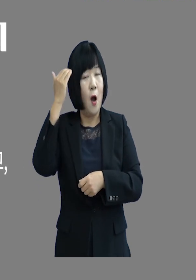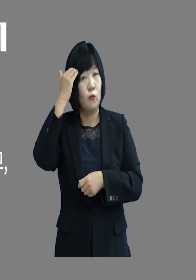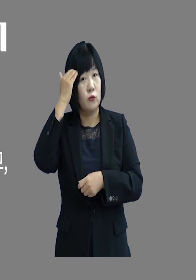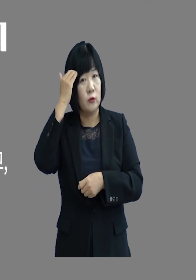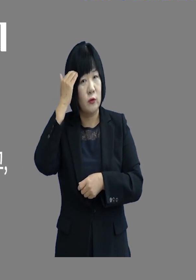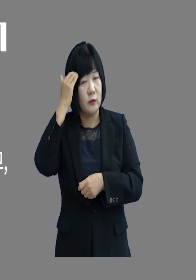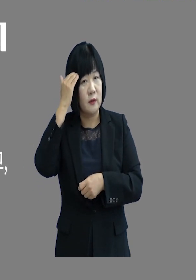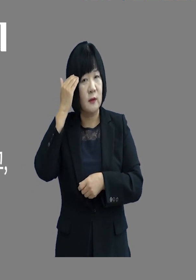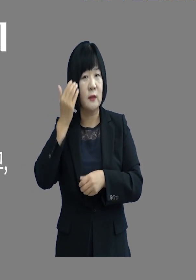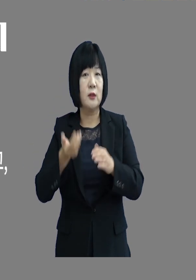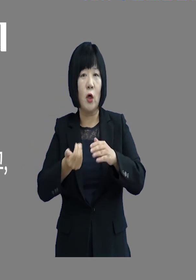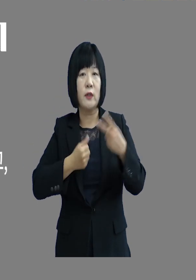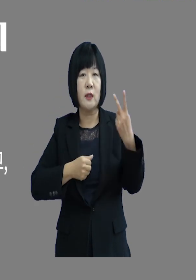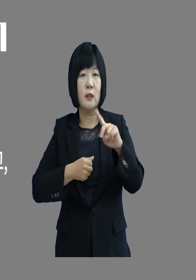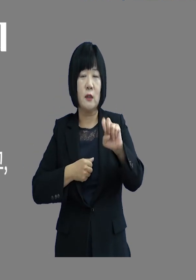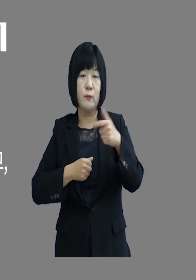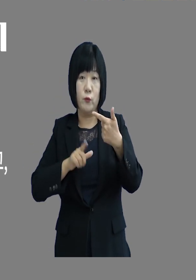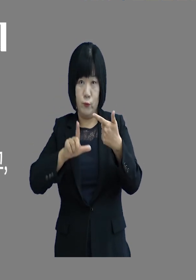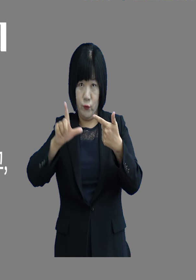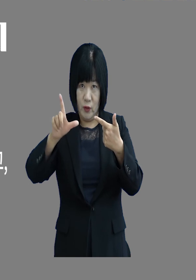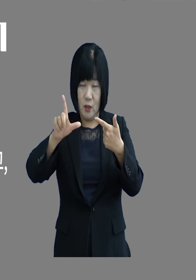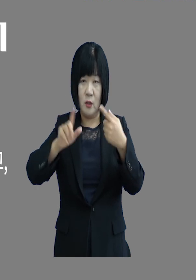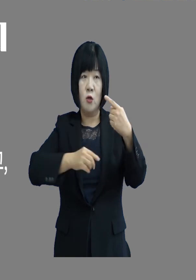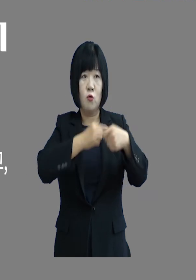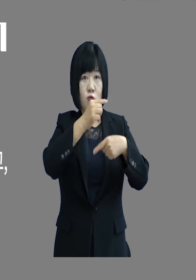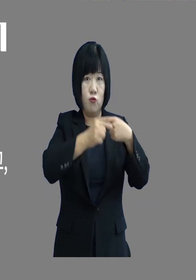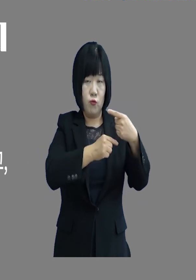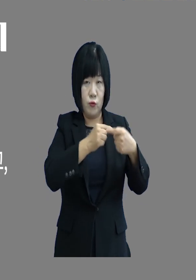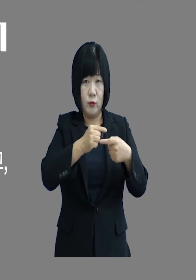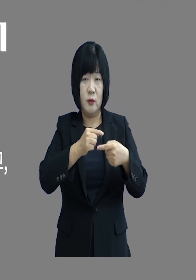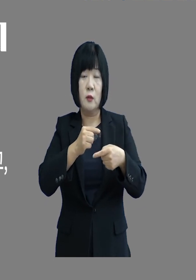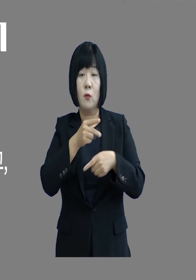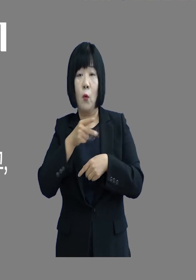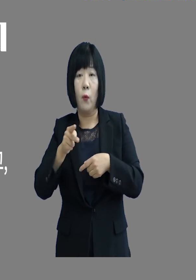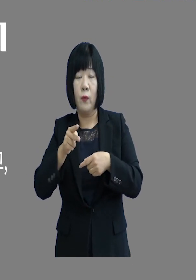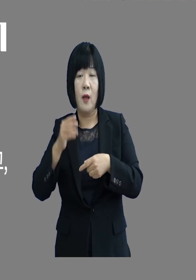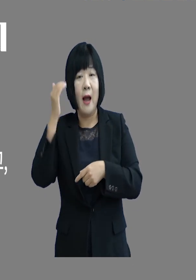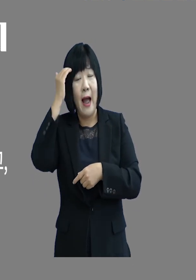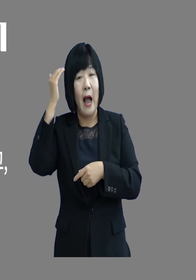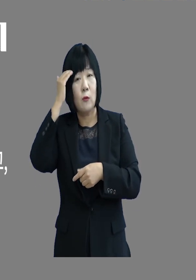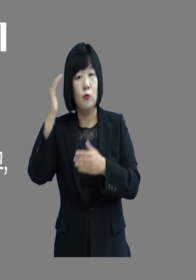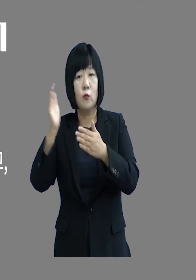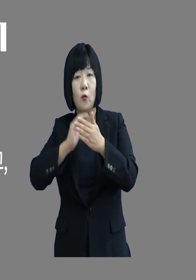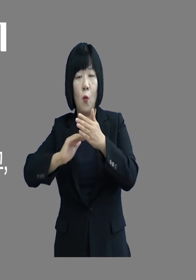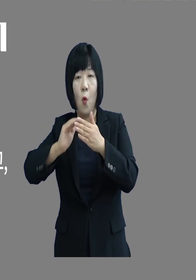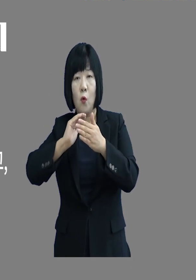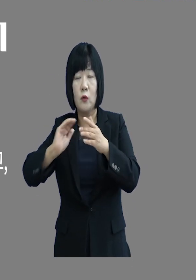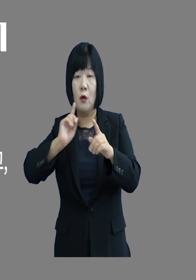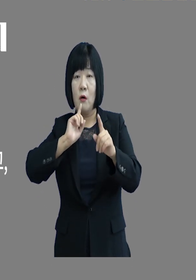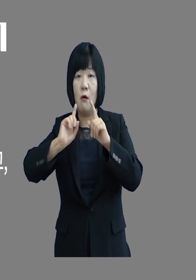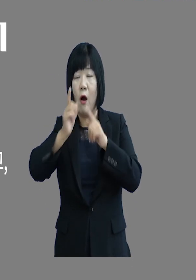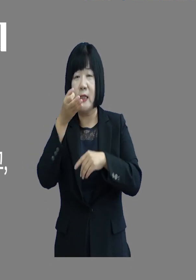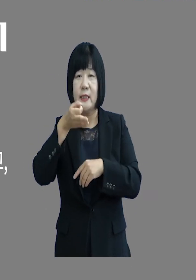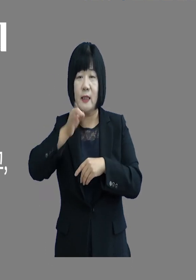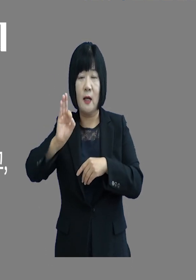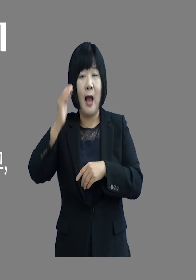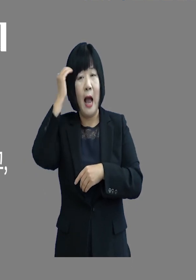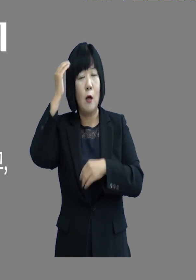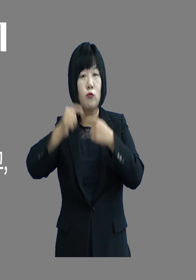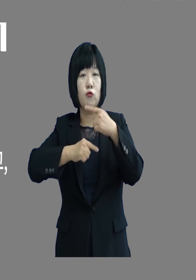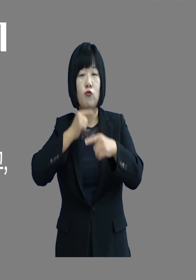그보다 앞선 2016년 수어를 우리나라 공용어로 인정하는 한국 수화 언어법이